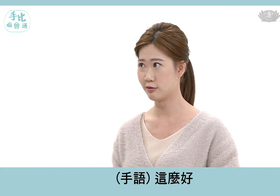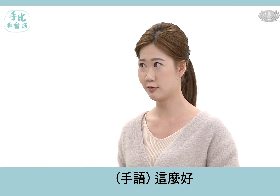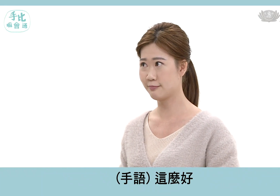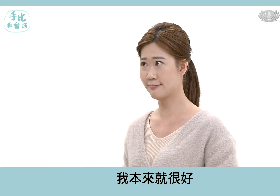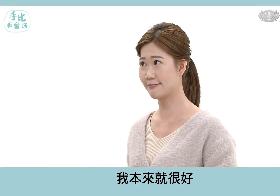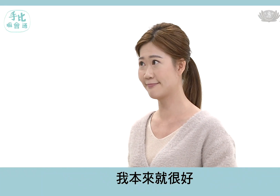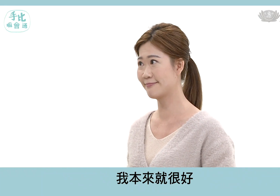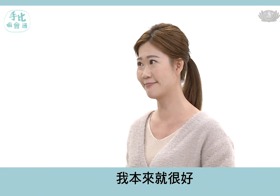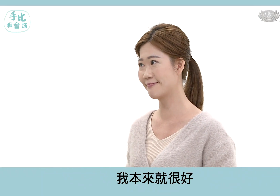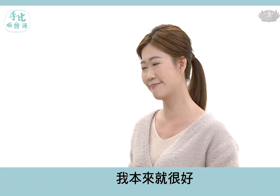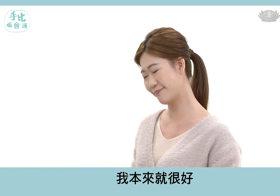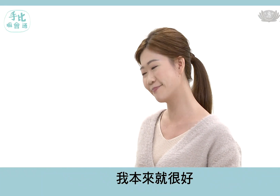我本来就很好啊。